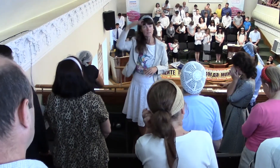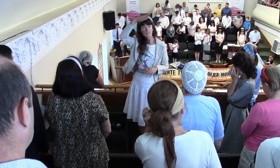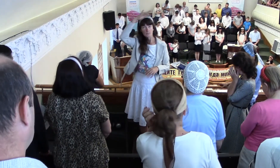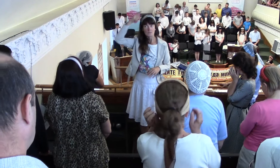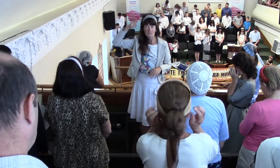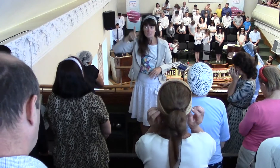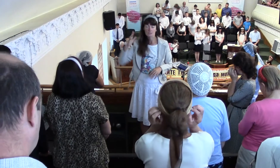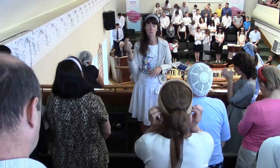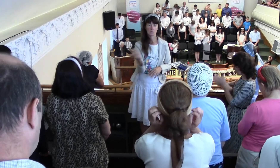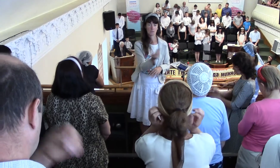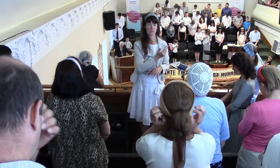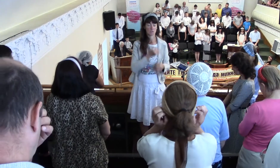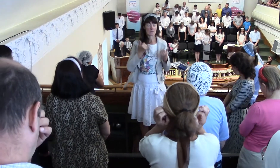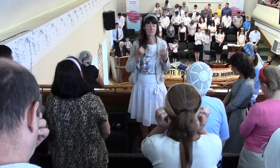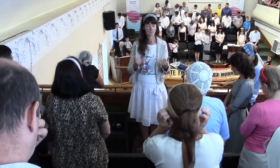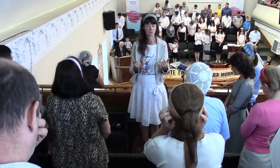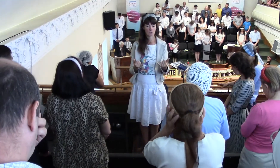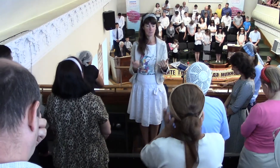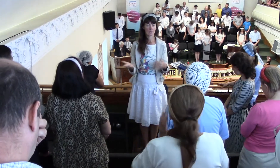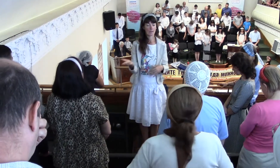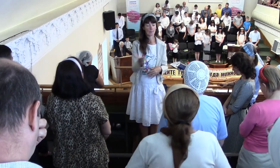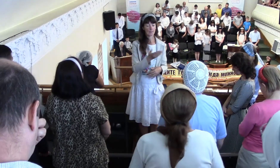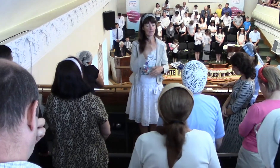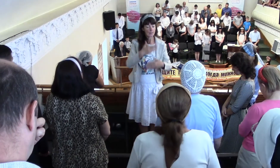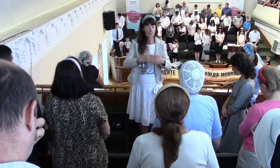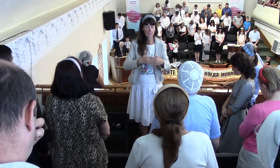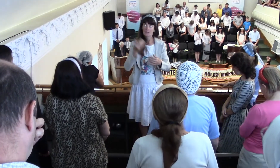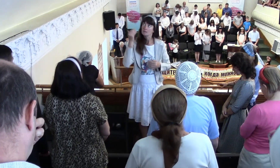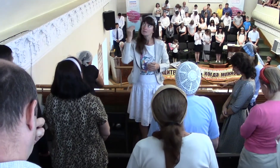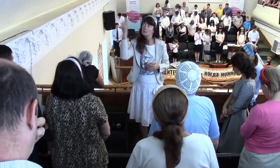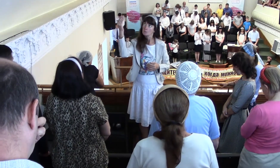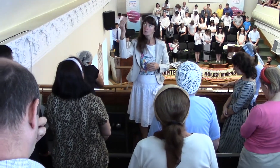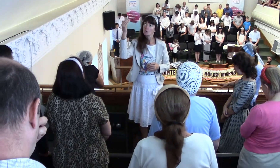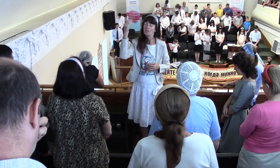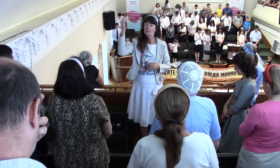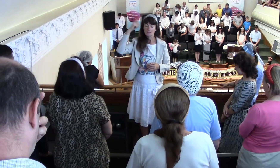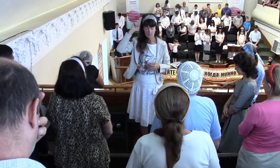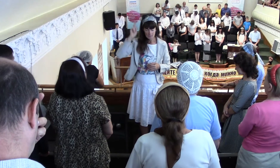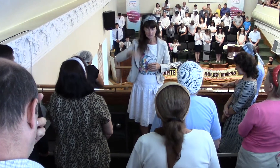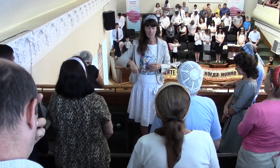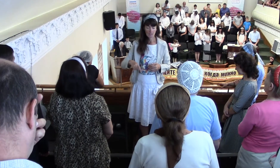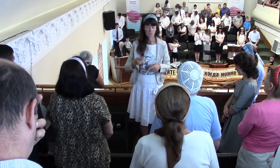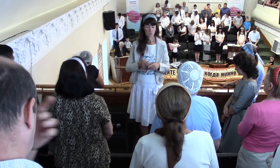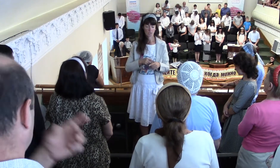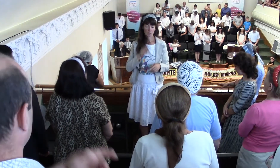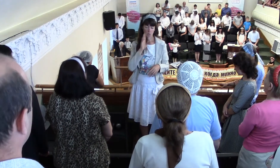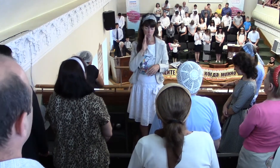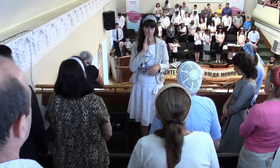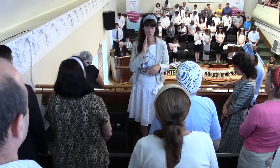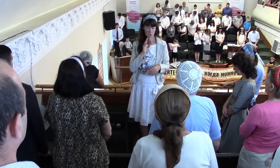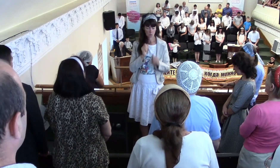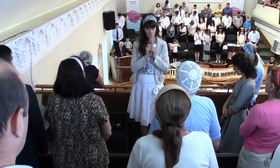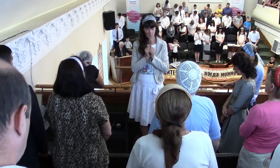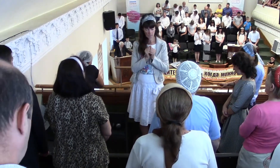Небесный, Господь наш, сегодня мы пред Тобою. Ты знаешь молитву этой женщины, я ее не знаю,